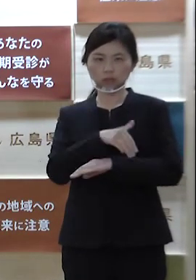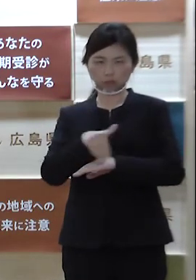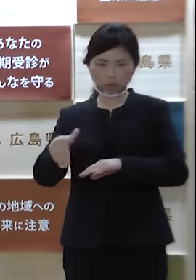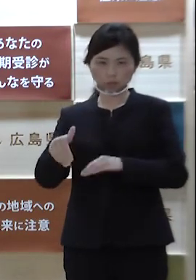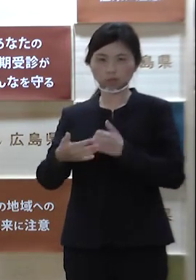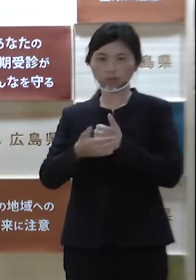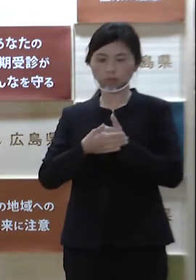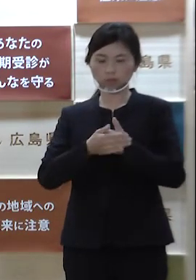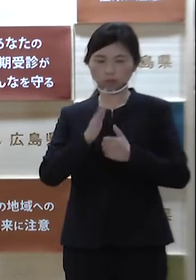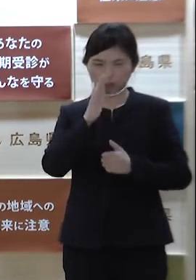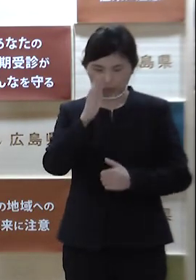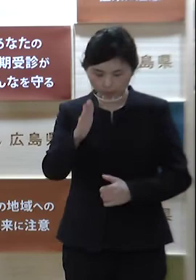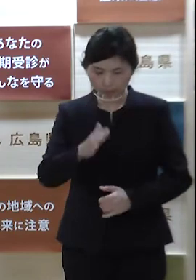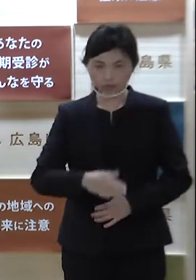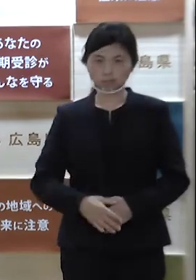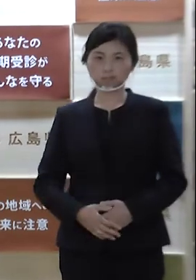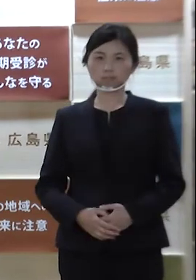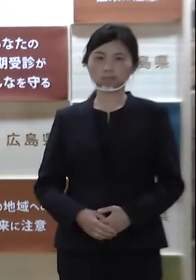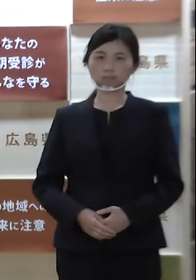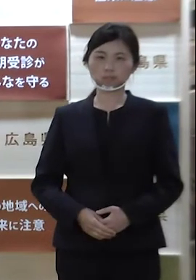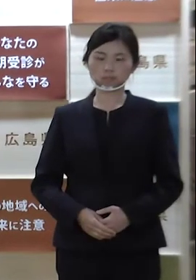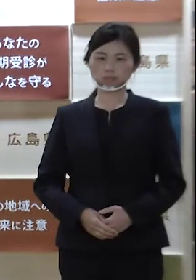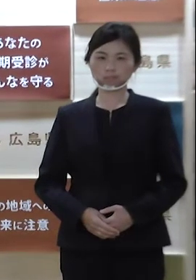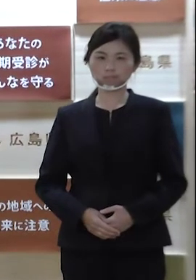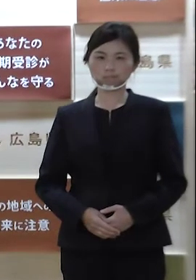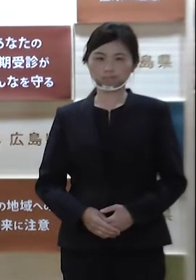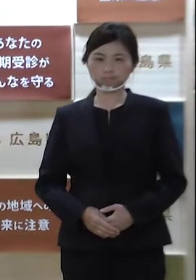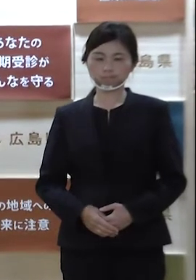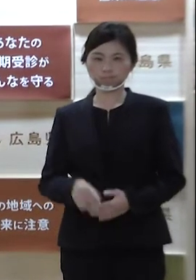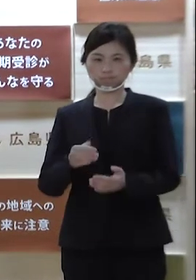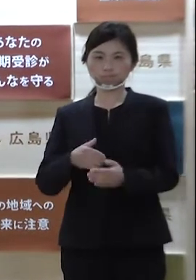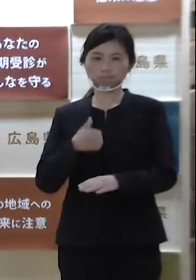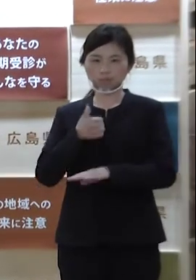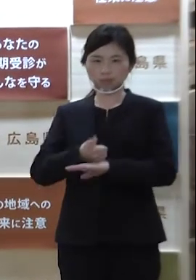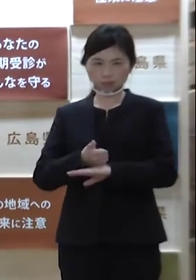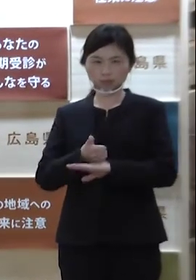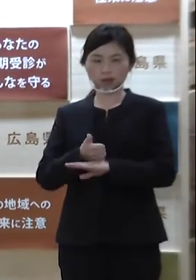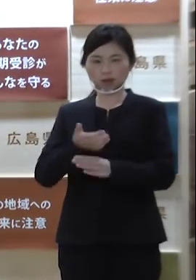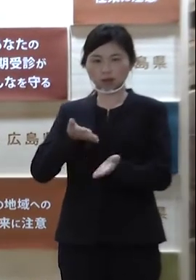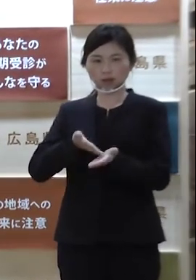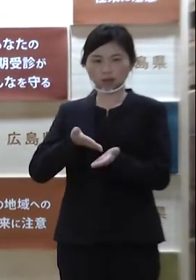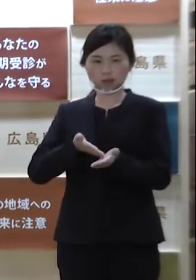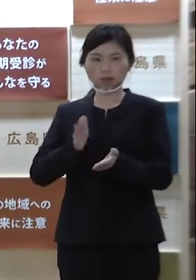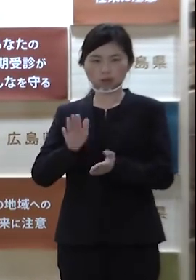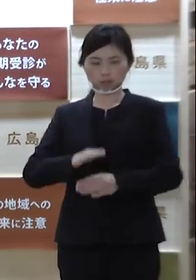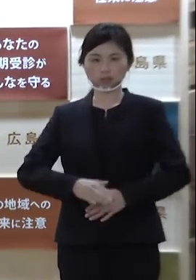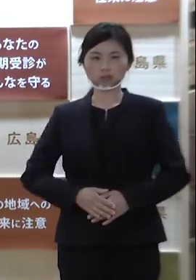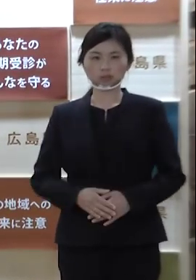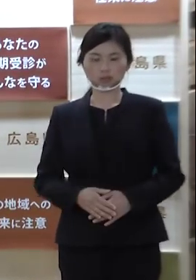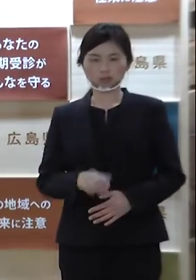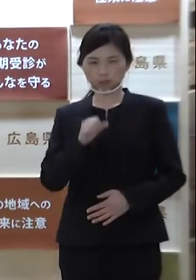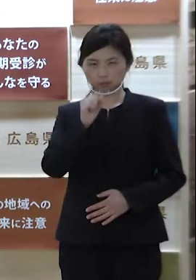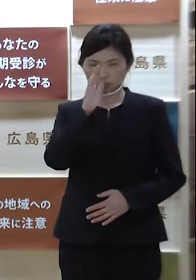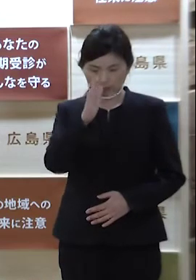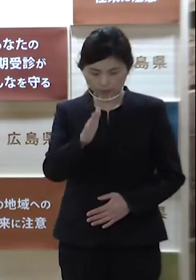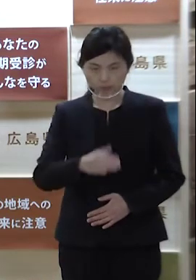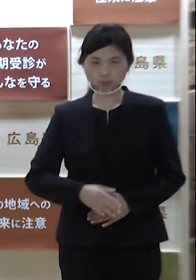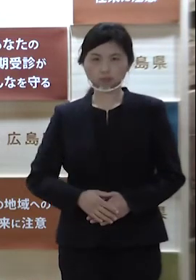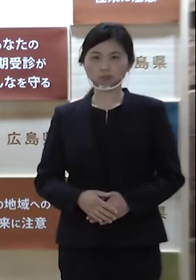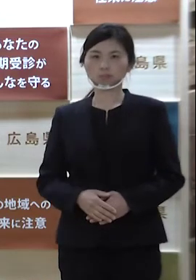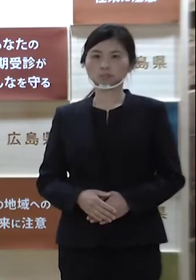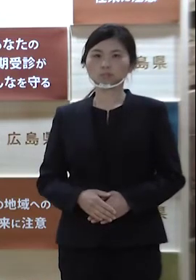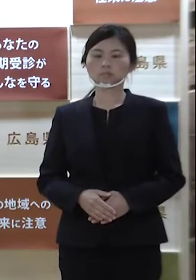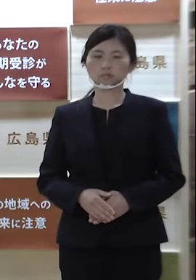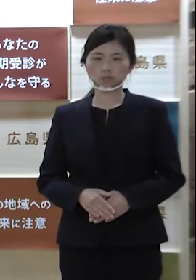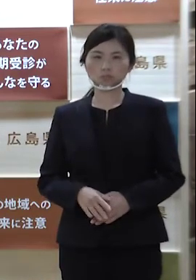協力をよろしくお願いします。まず地位から冒頭の発言が2件ありますので、よろしくお願いします。 はい、本